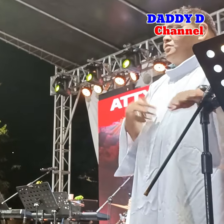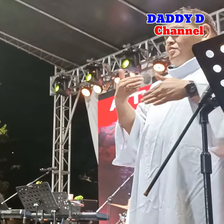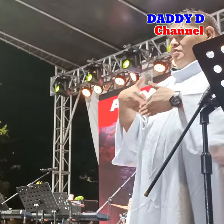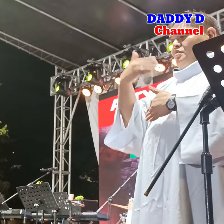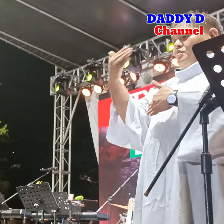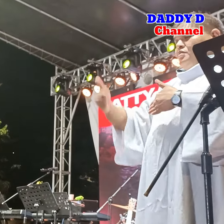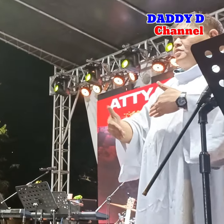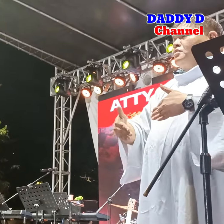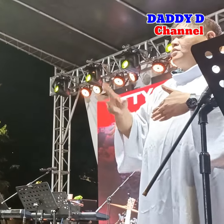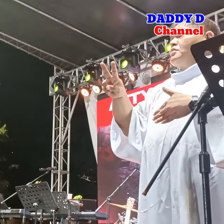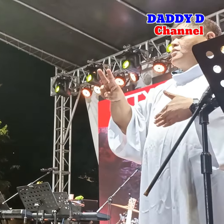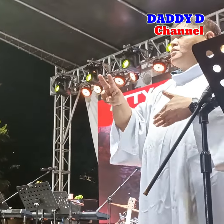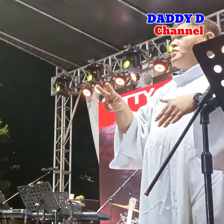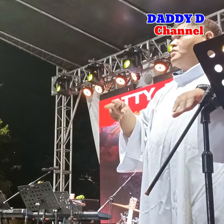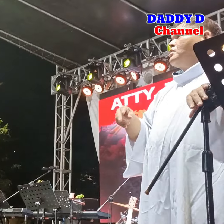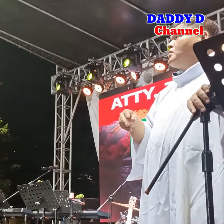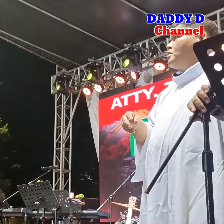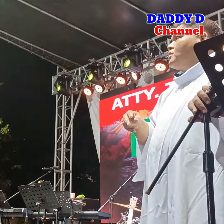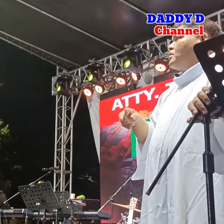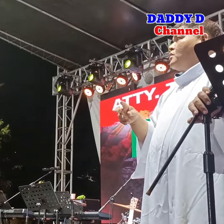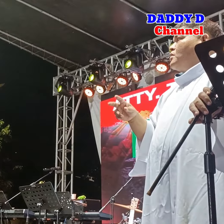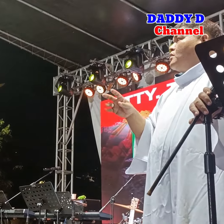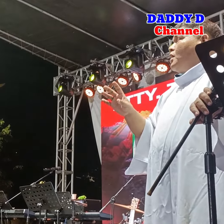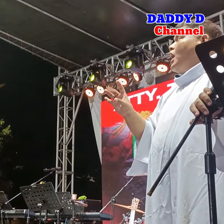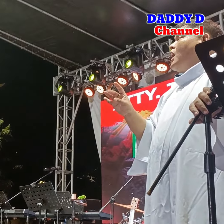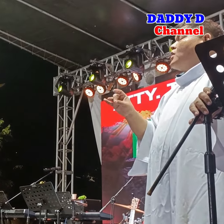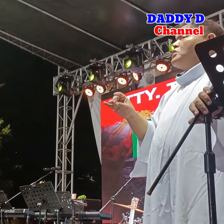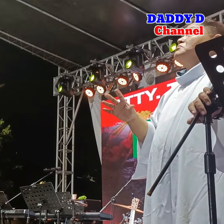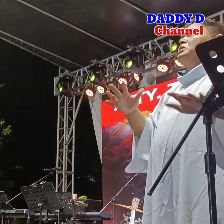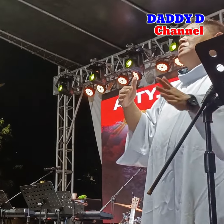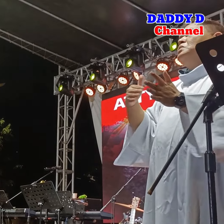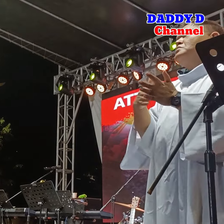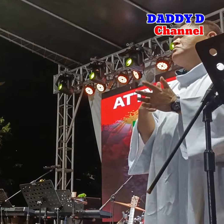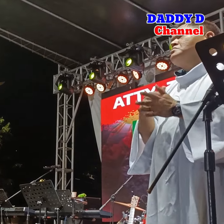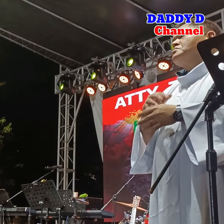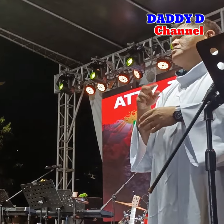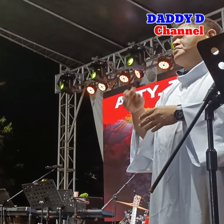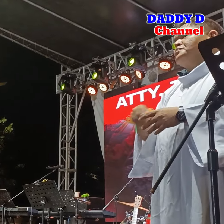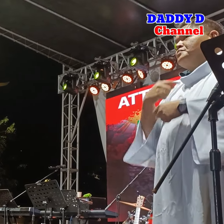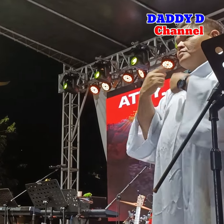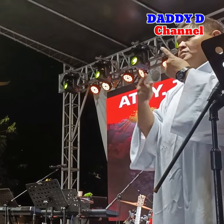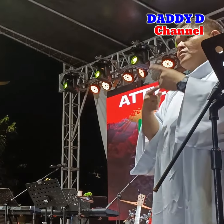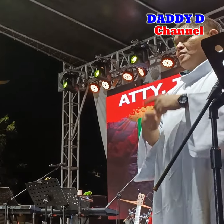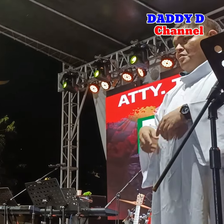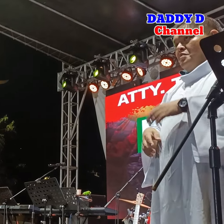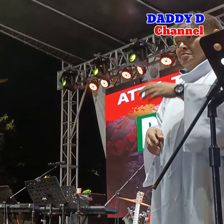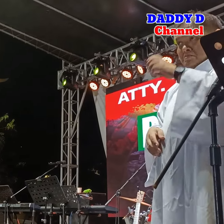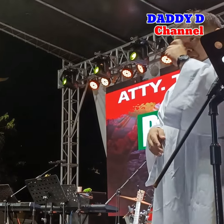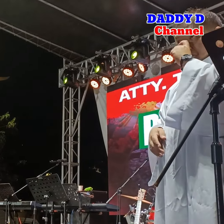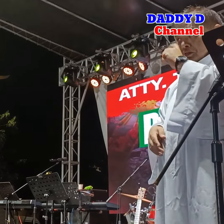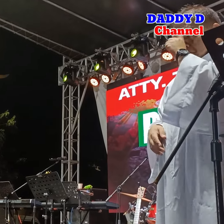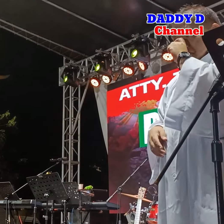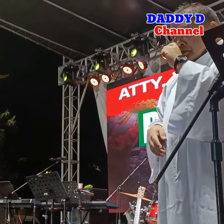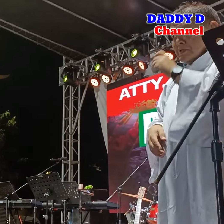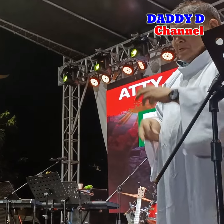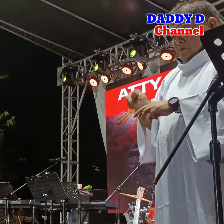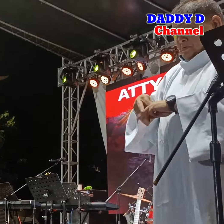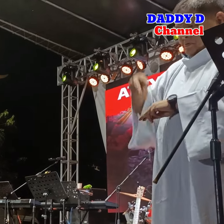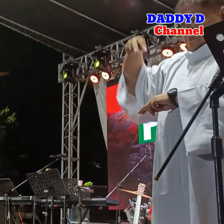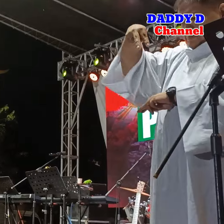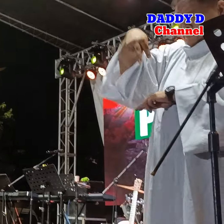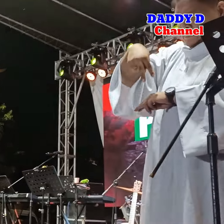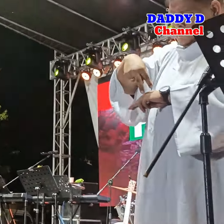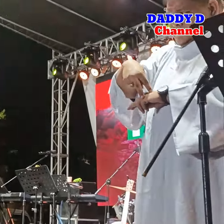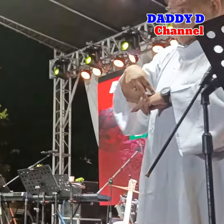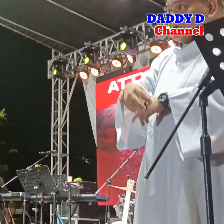Next year, may 1 million housing units. Tama yung sinabi ng matanda. Umakyat sila dyan